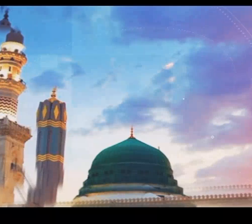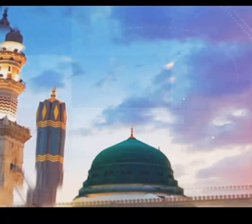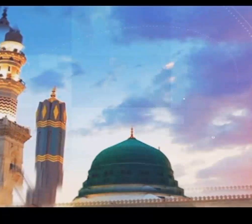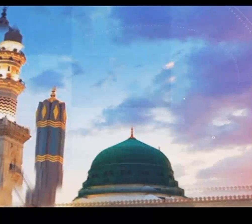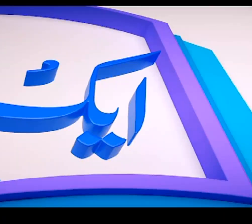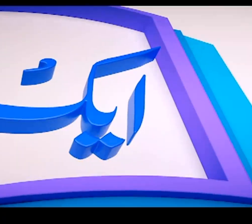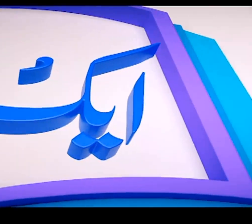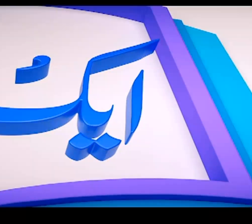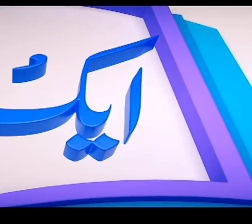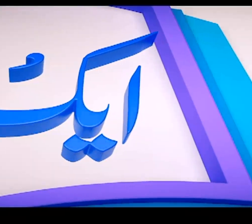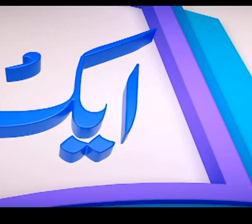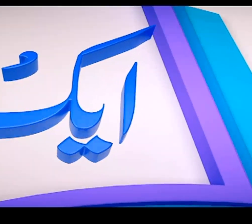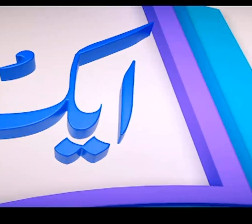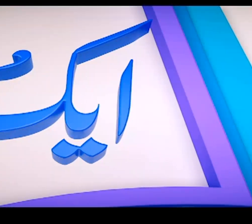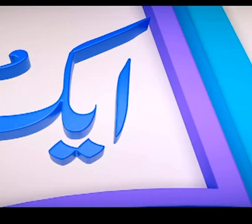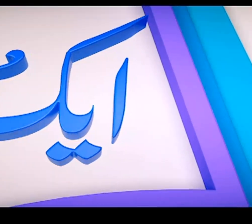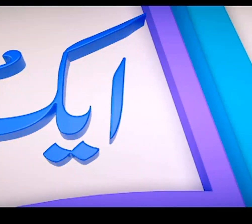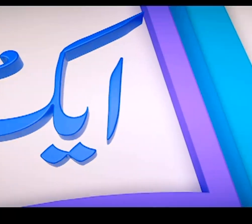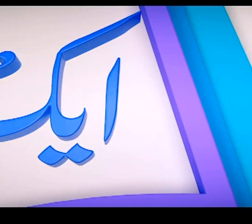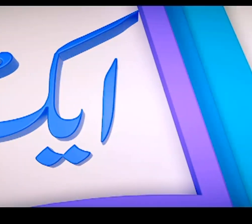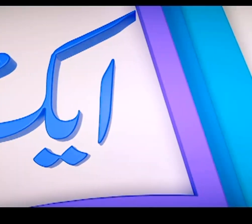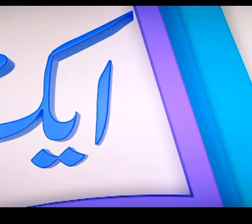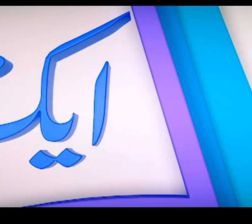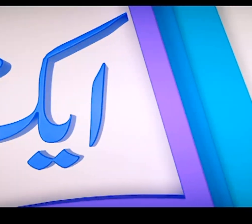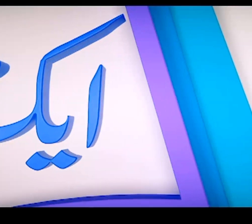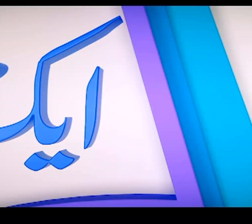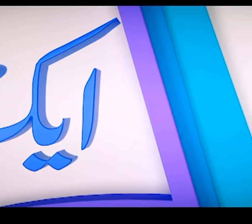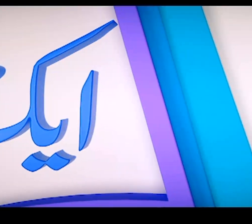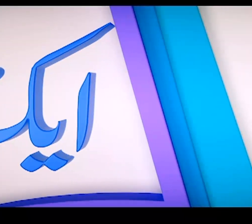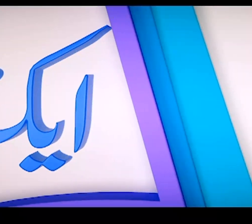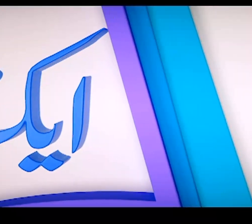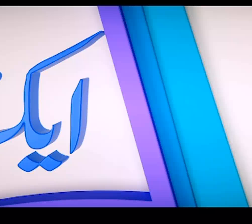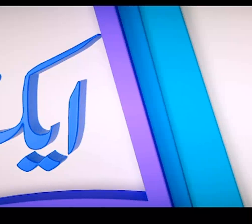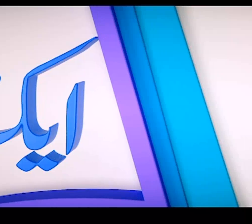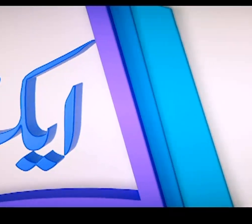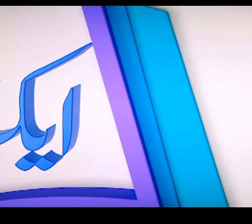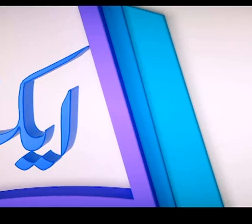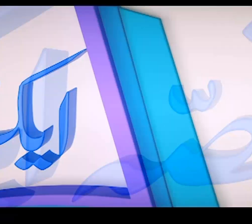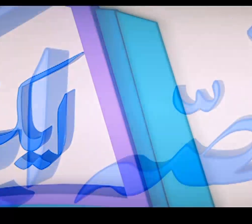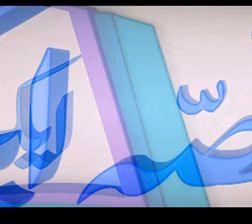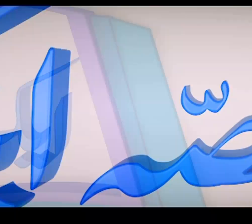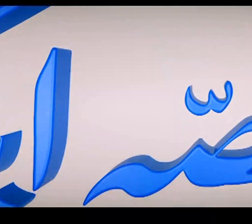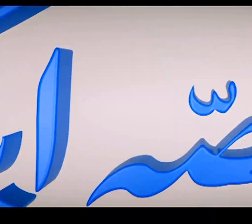ملتا ہے در سے آخرت ان